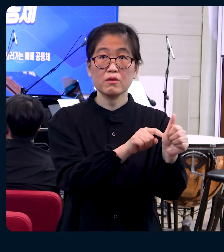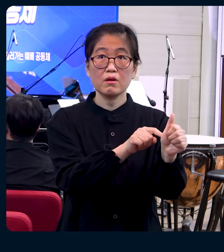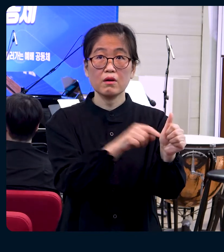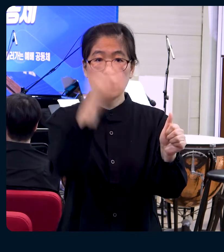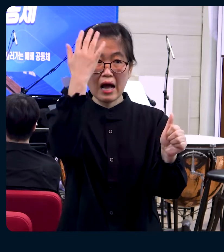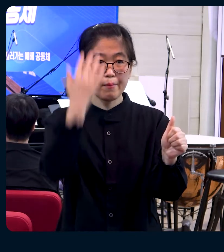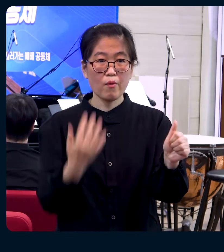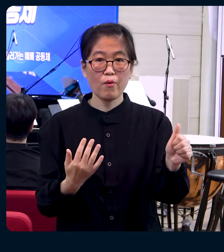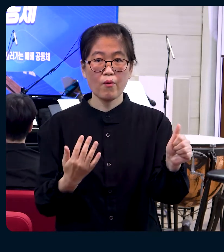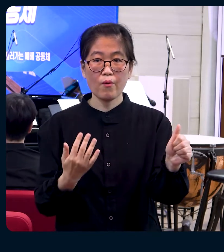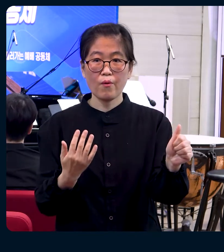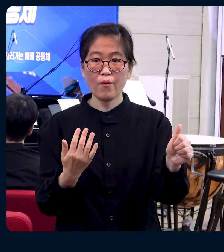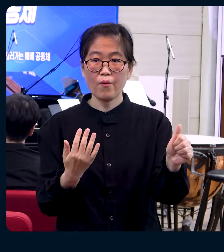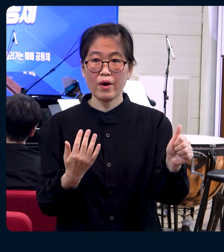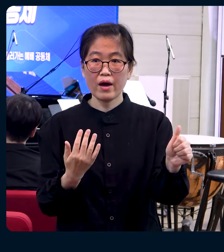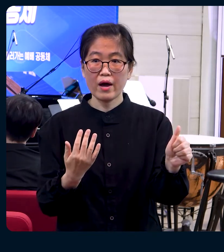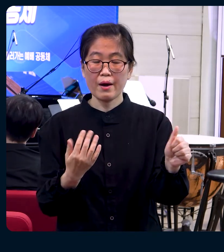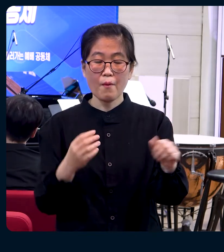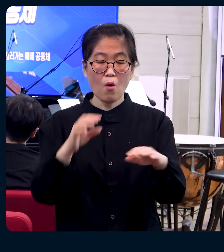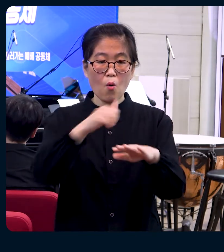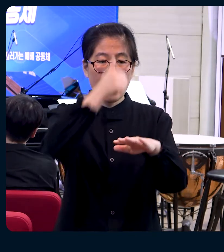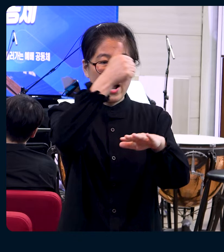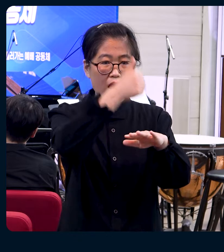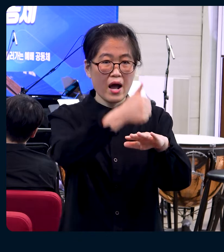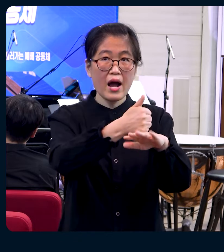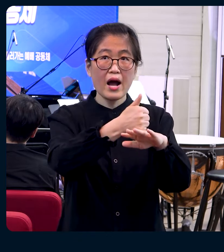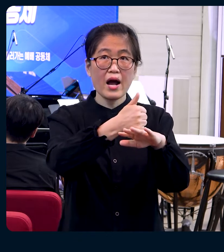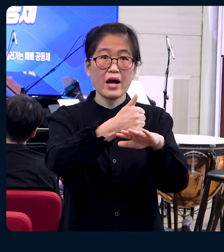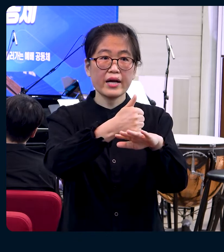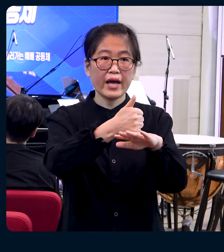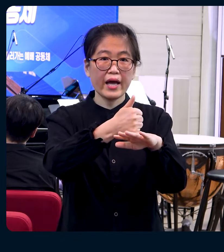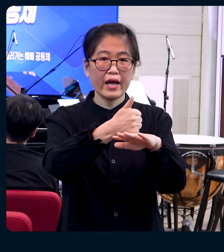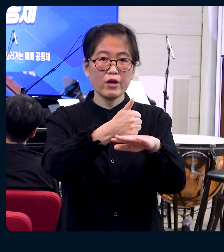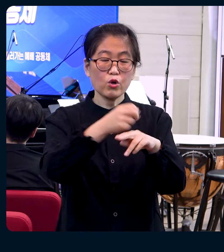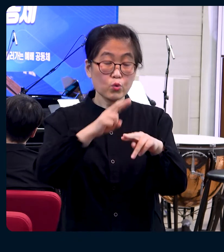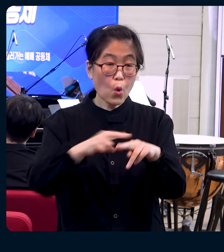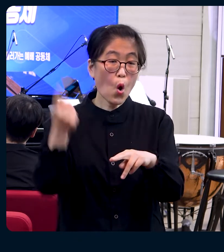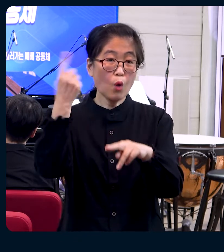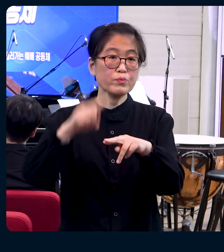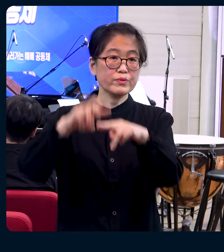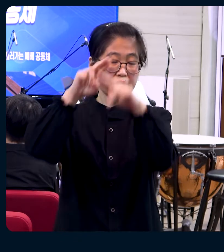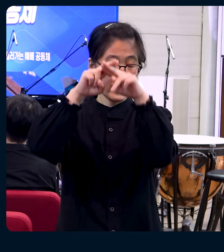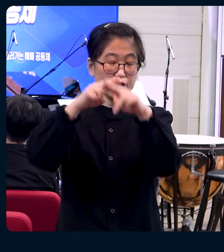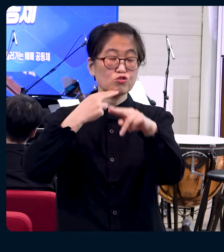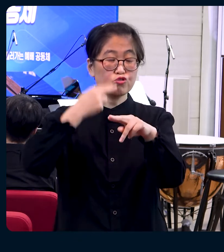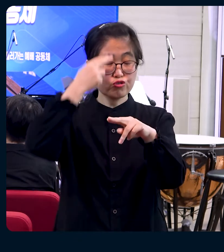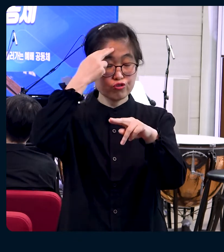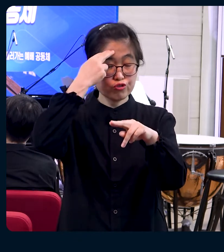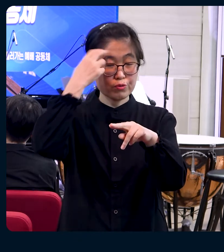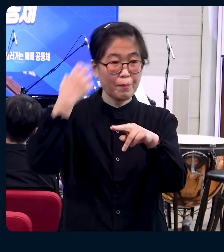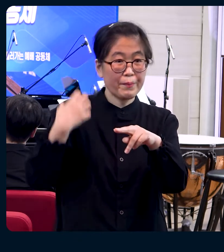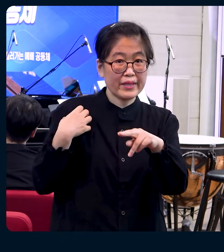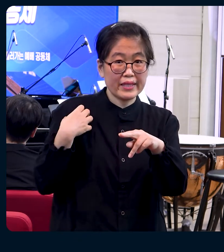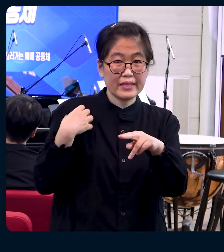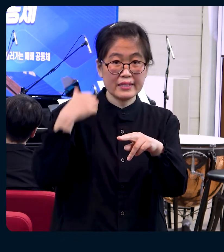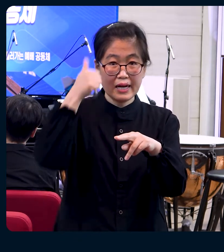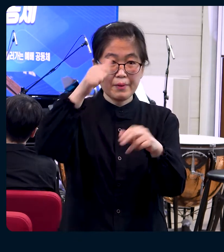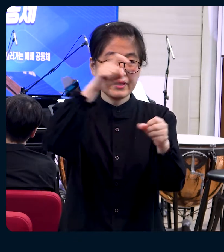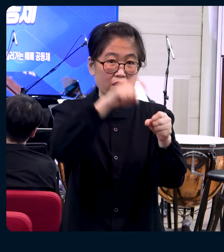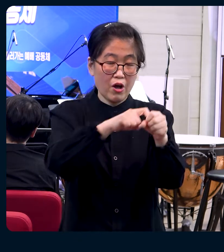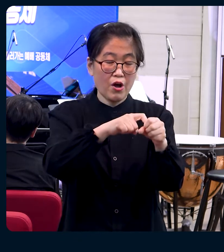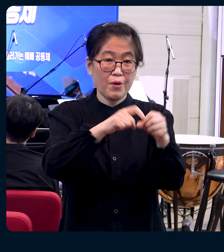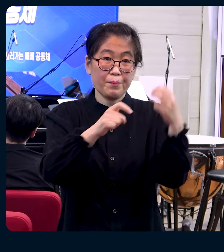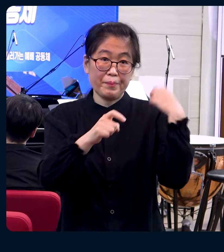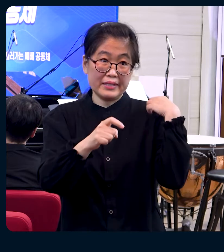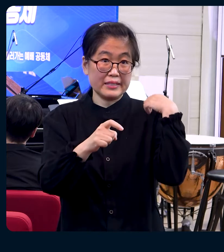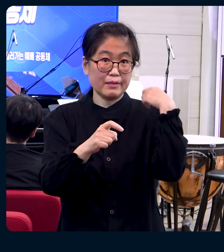날 감옥에 바로 왕의 굉장히 고위 관료 2사람이 들어옵니다. 술 맡은 관원장과 떡 맡은